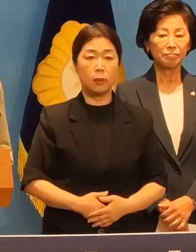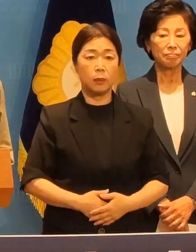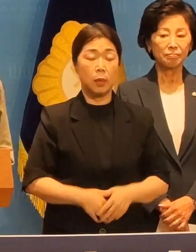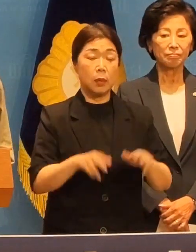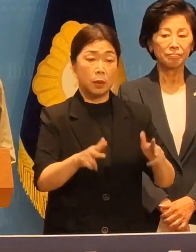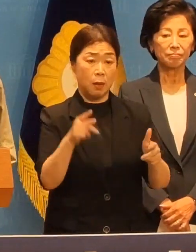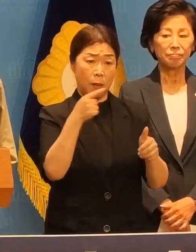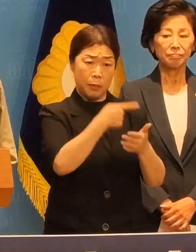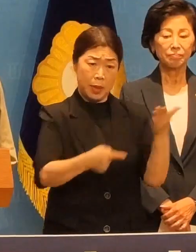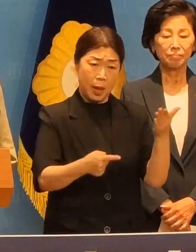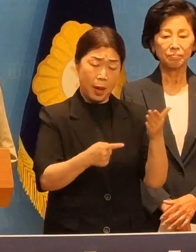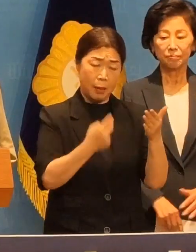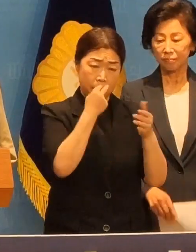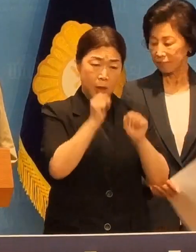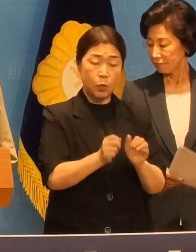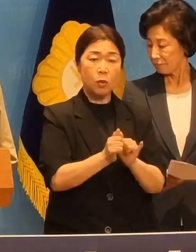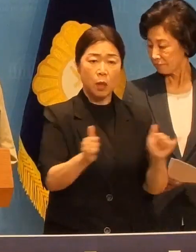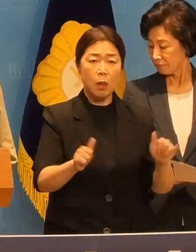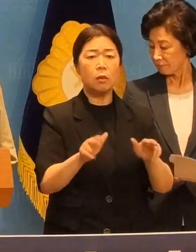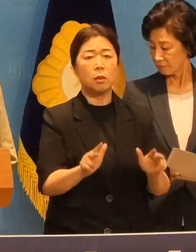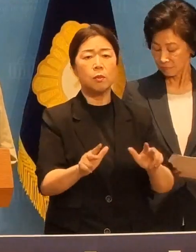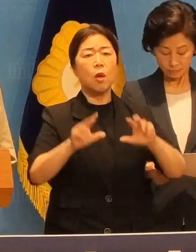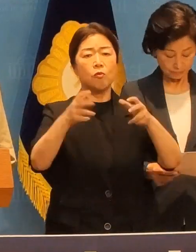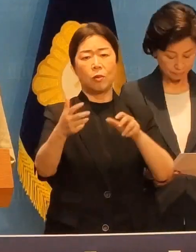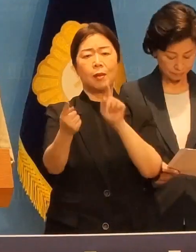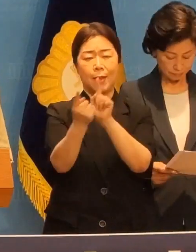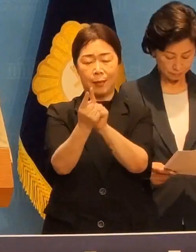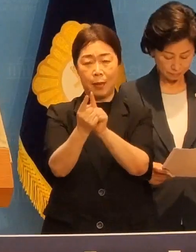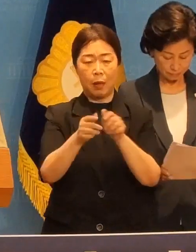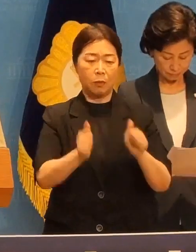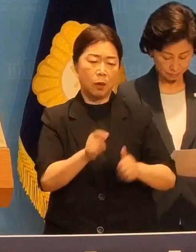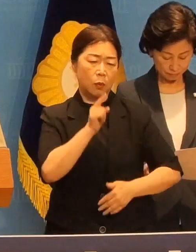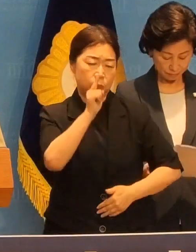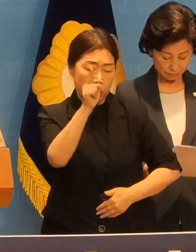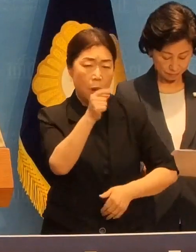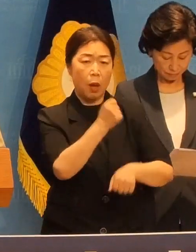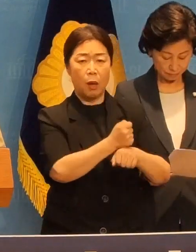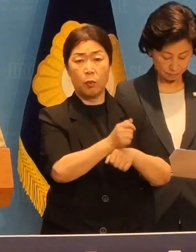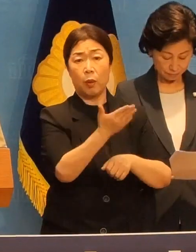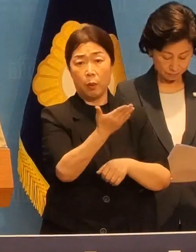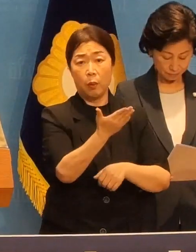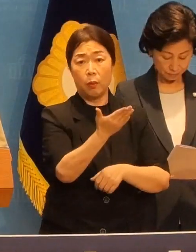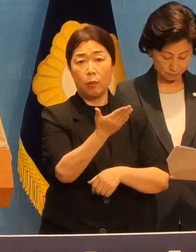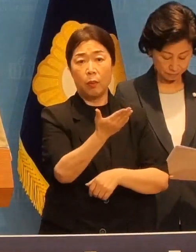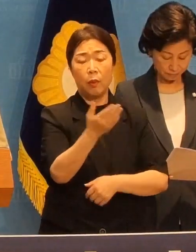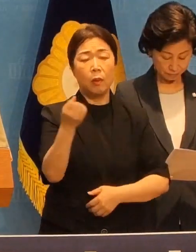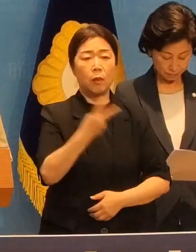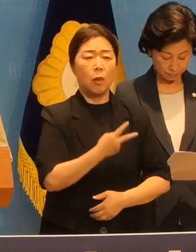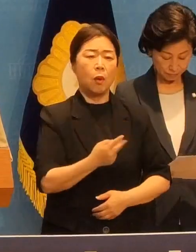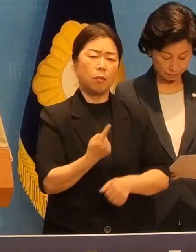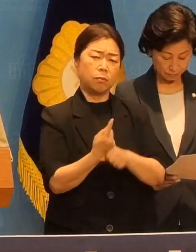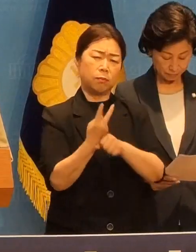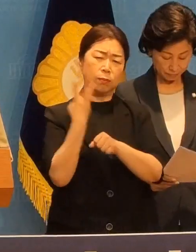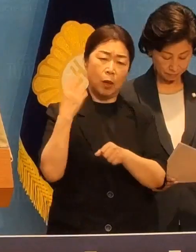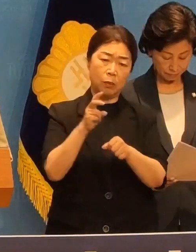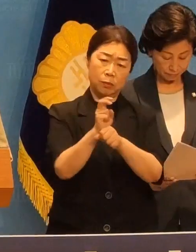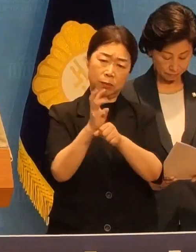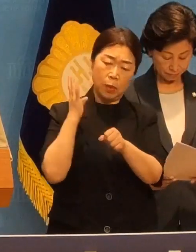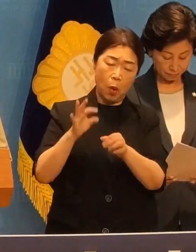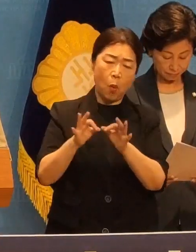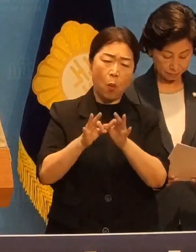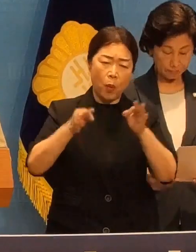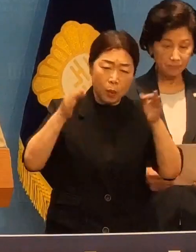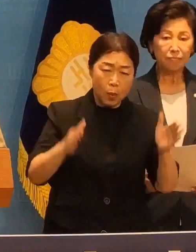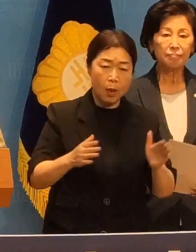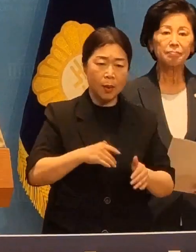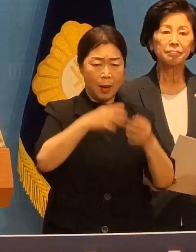지금도 다시 국가를 상대로 소송을 제기해야 하고 장기간 시설 수용으로 인한